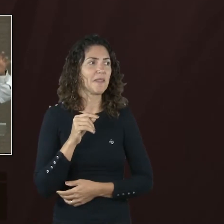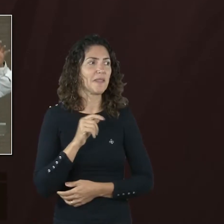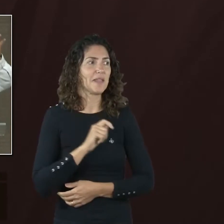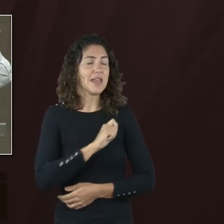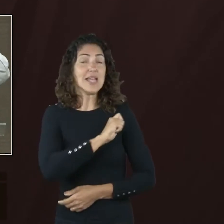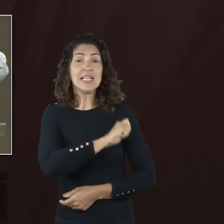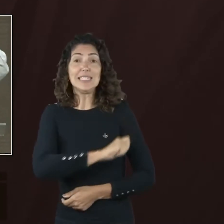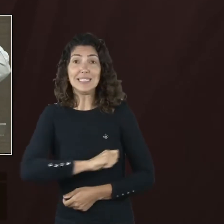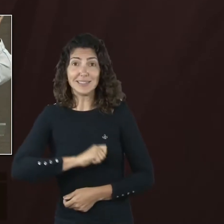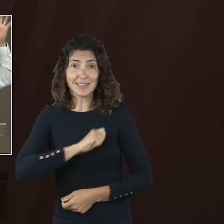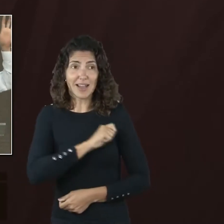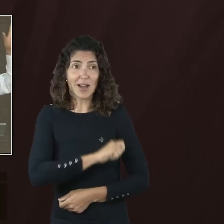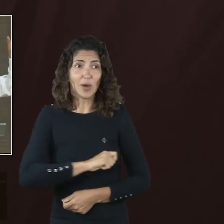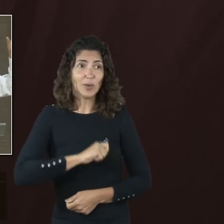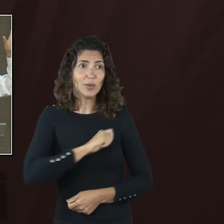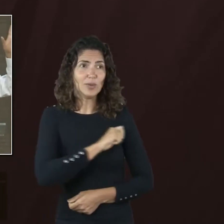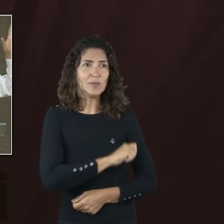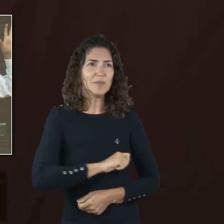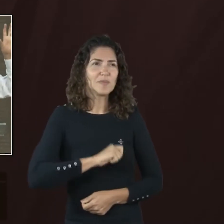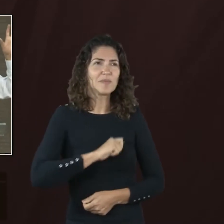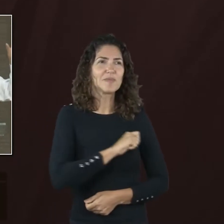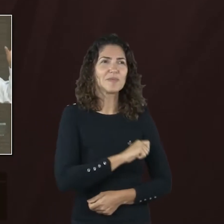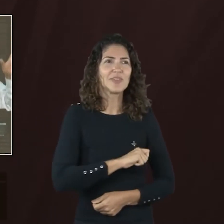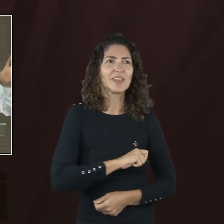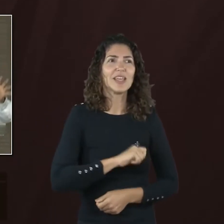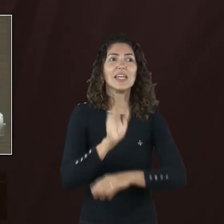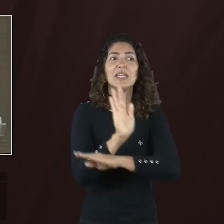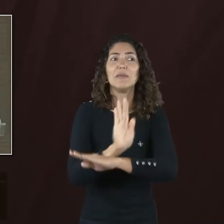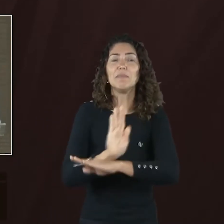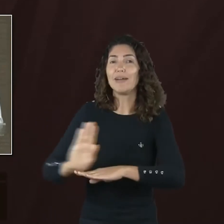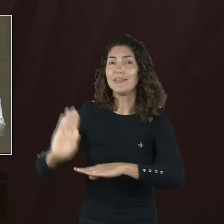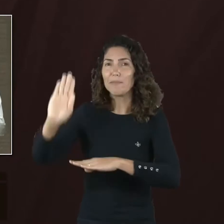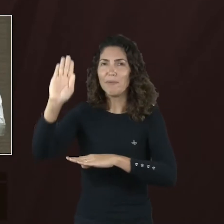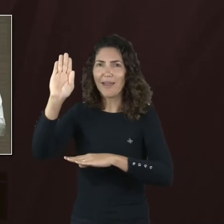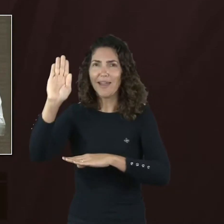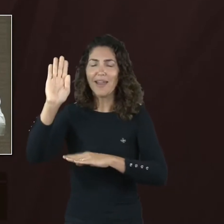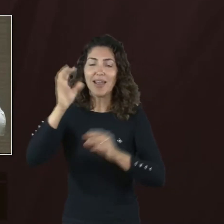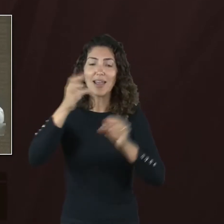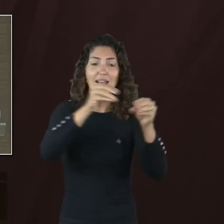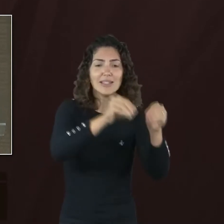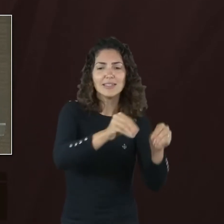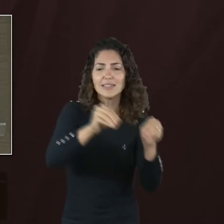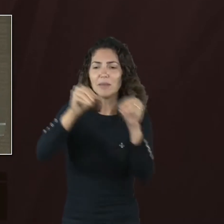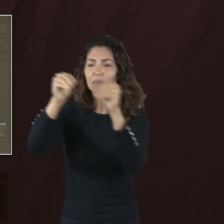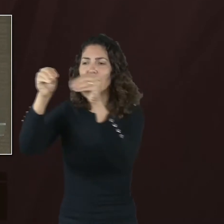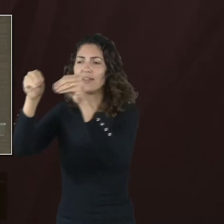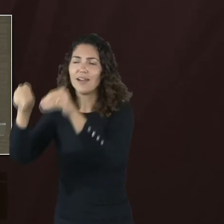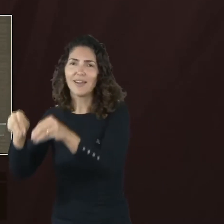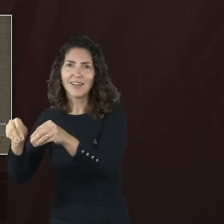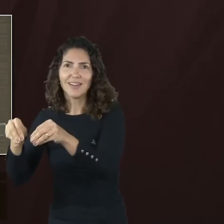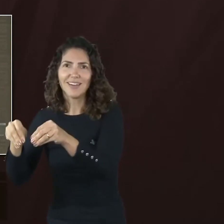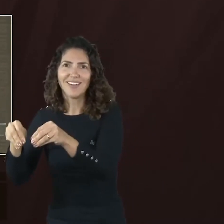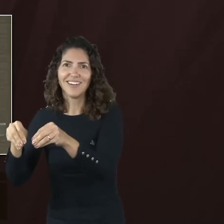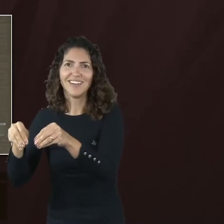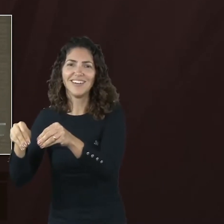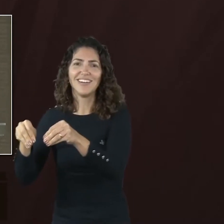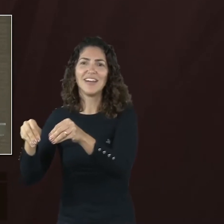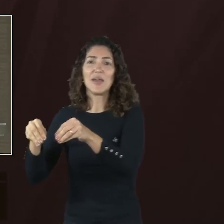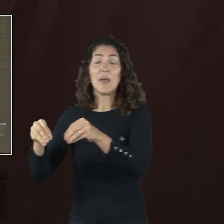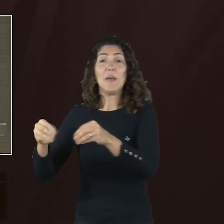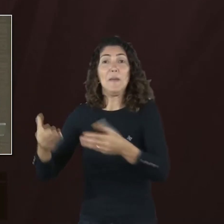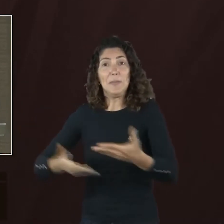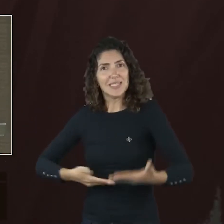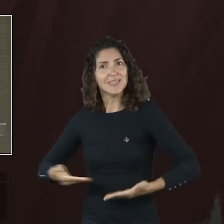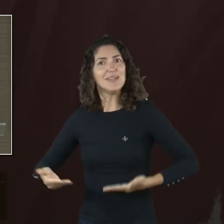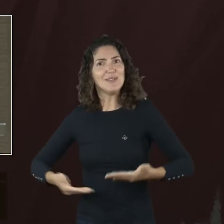Aparece um vozeirão aqui, voz de trovão, né? Separai-me agora a